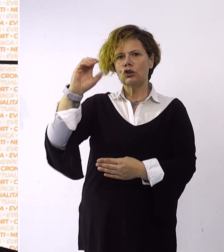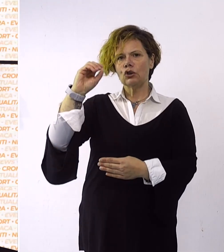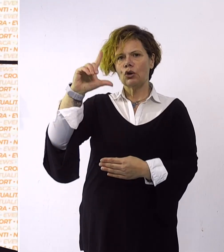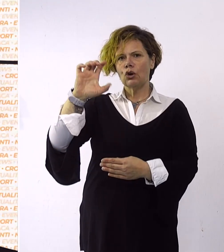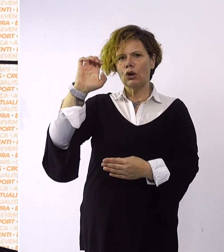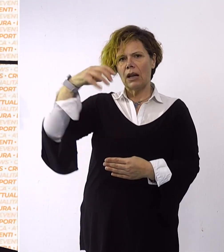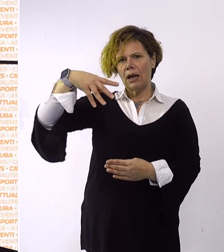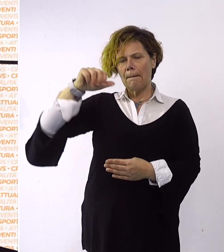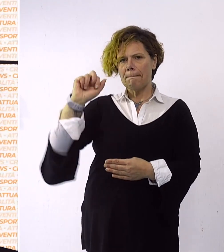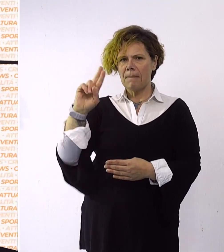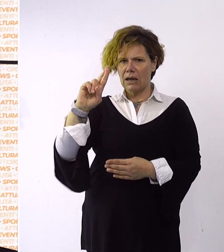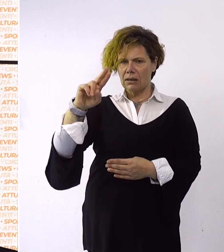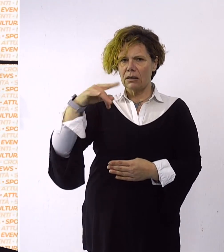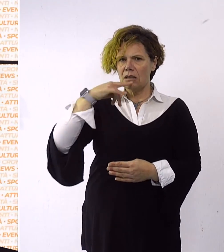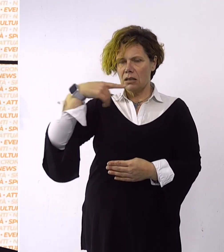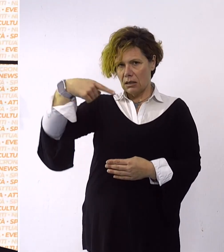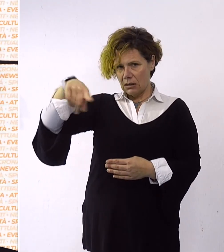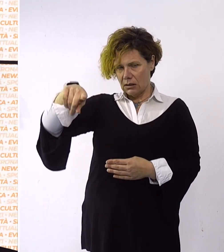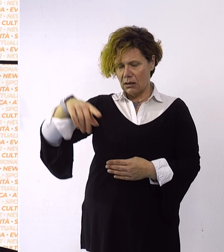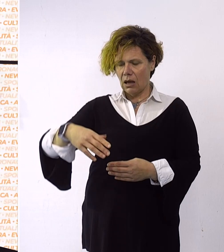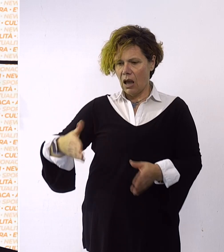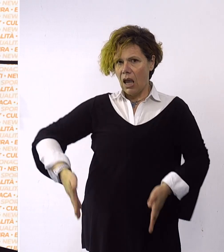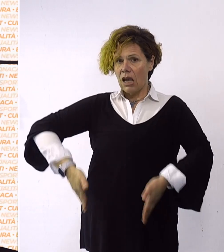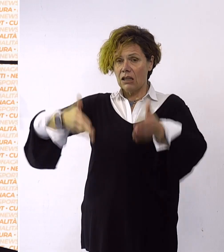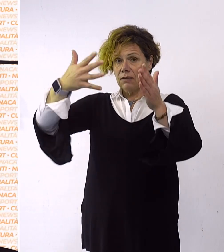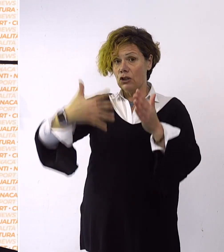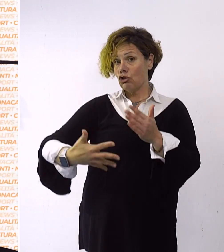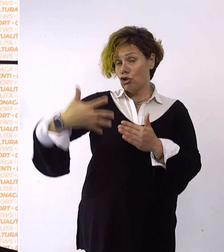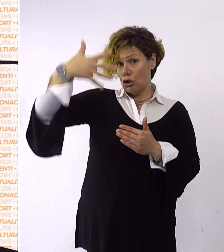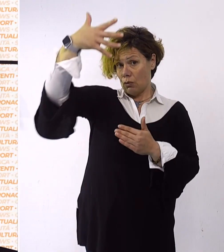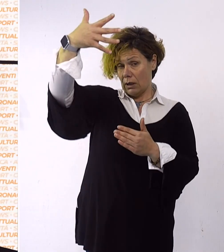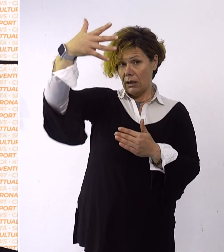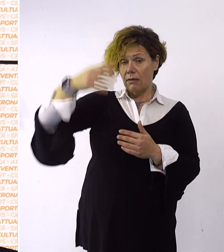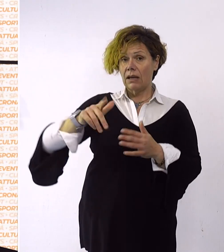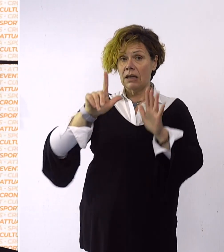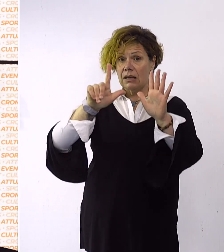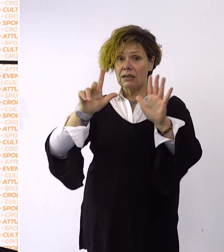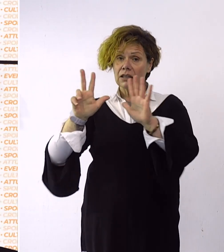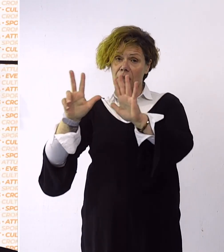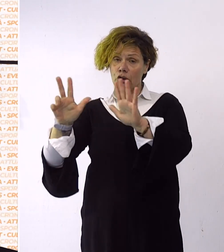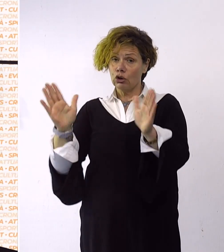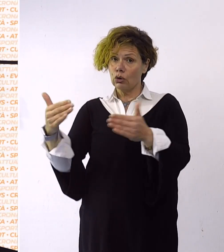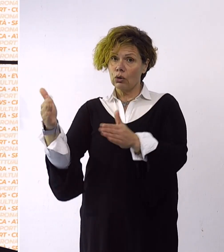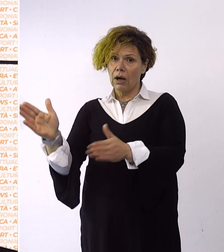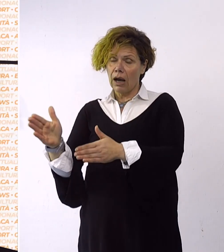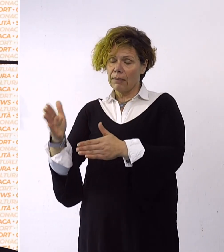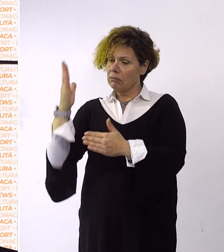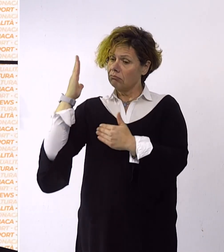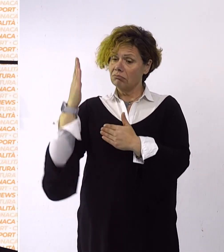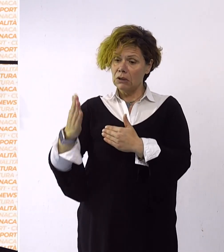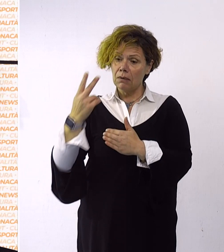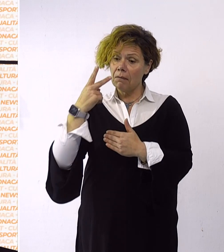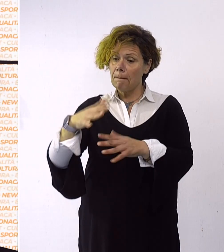Ischia. Un edificio di 5 livelli con 78 camere direttamente sul